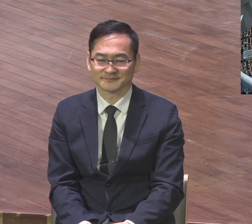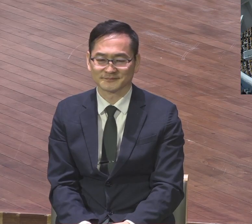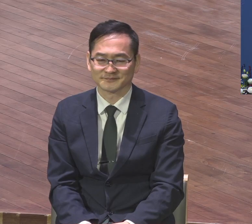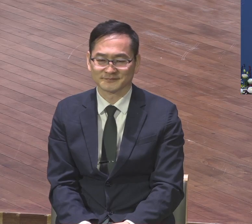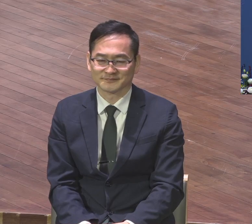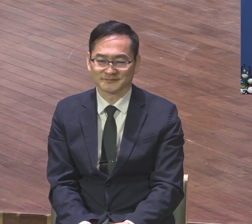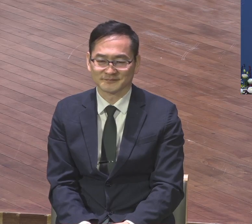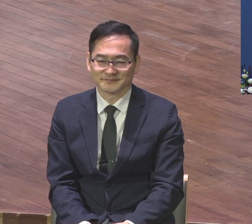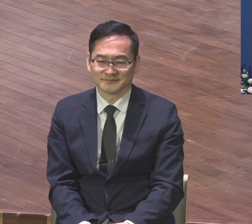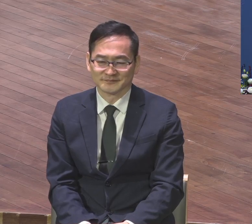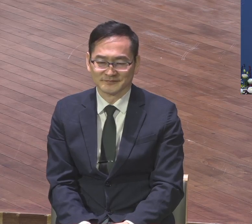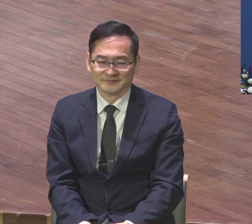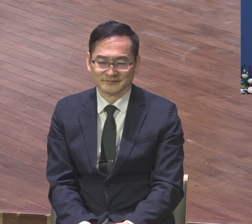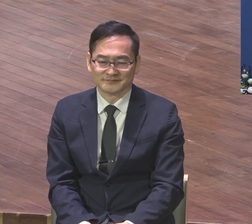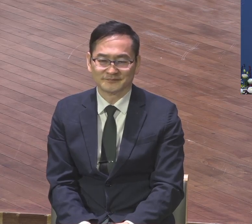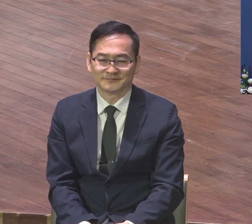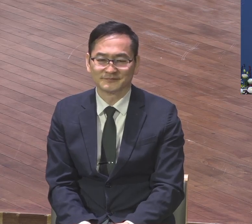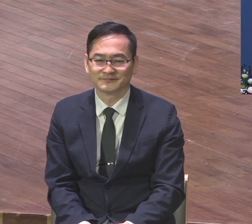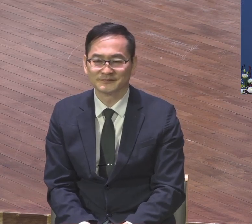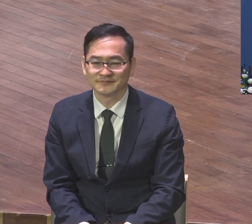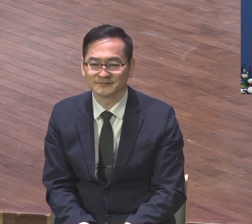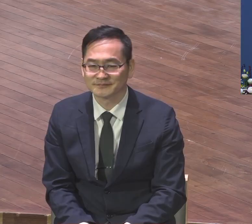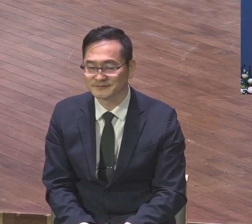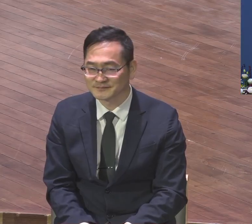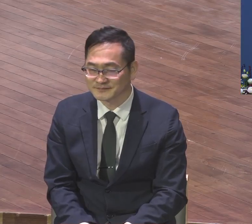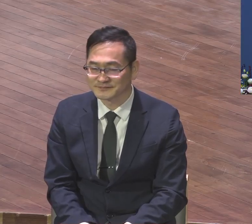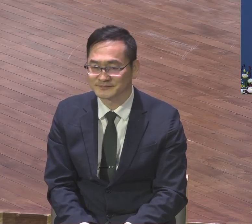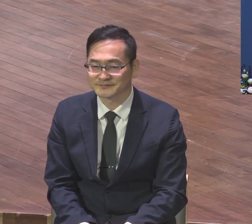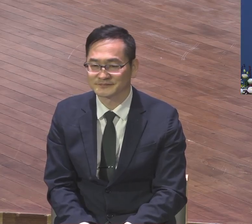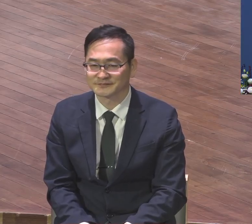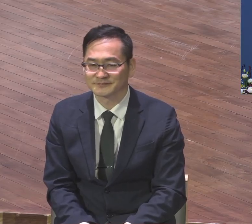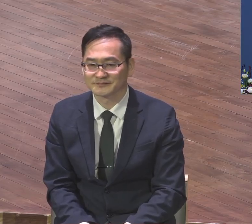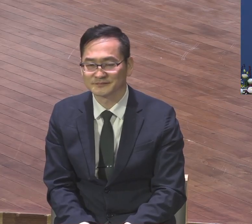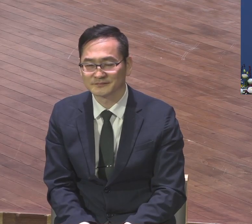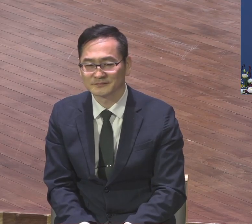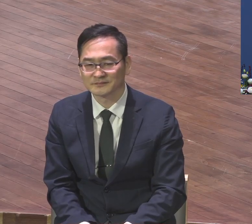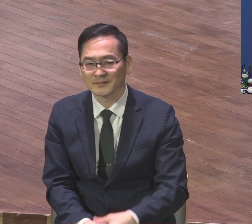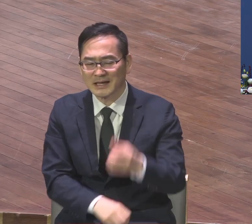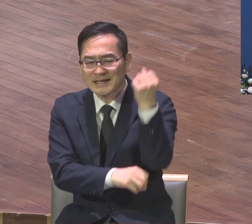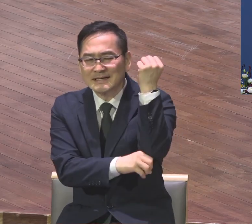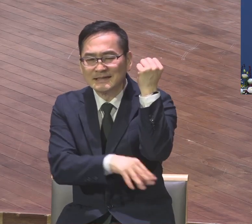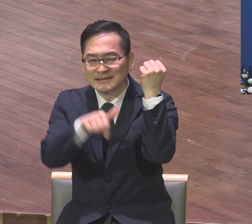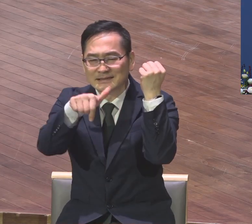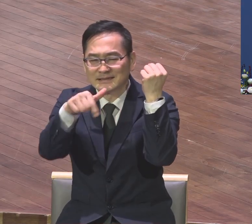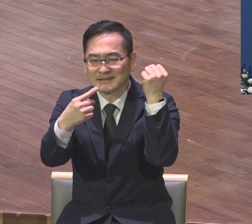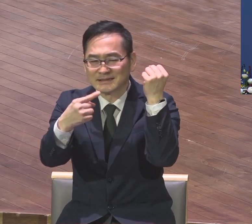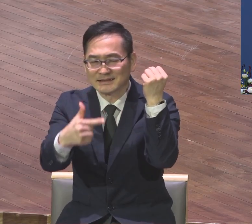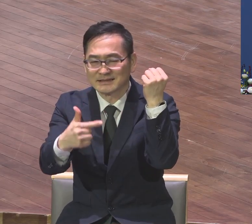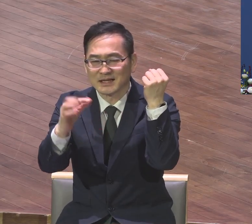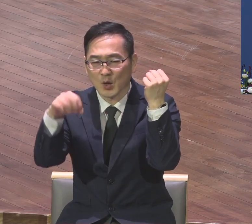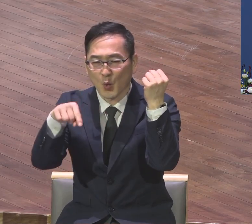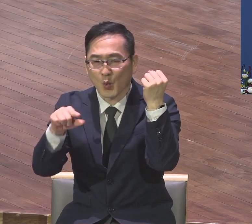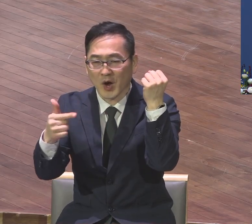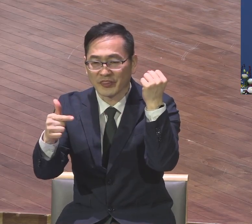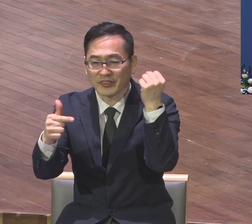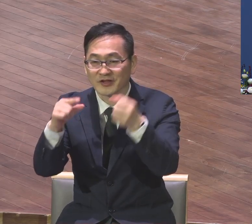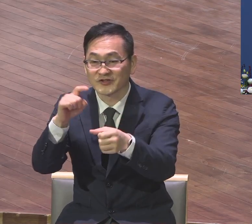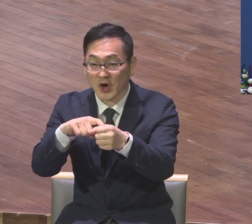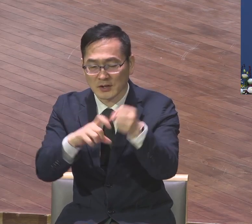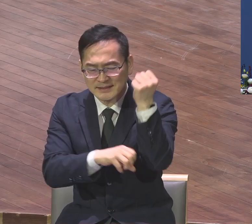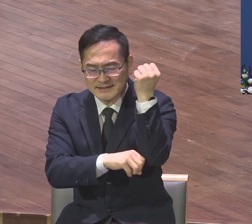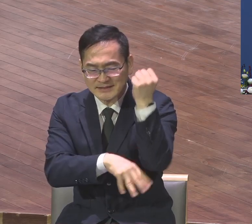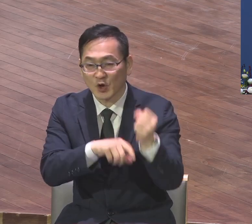이거 드릴 말씀 가지고 근원적 감사라는 제목으로 말씀을 드립니다. 오늘은 한국 교회가